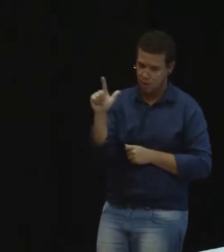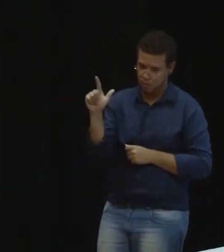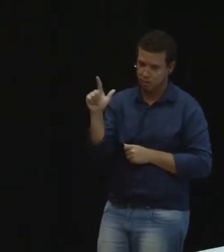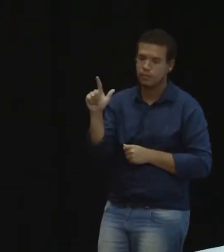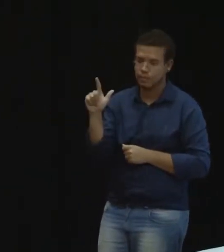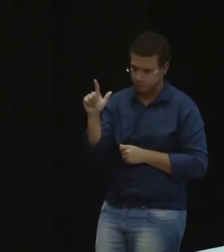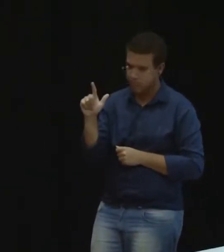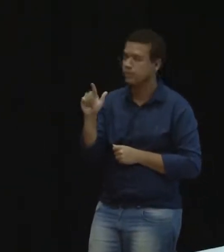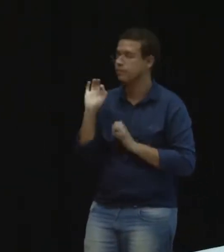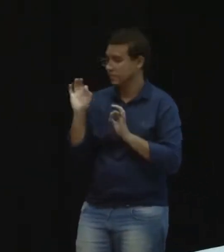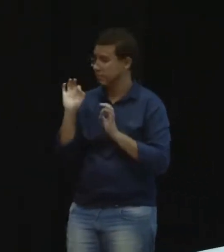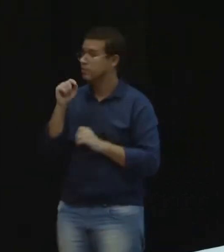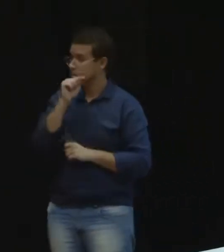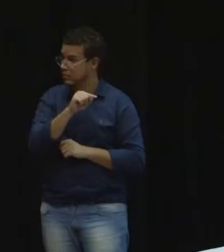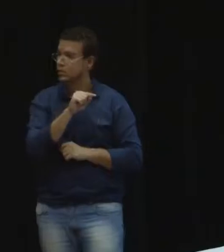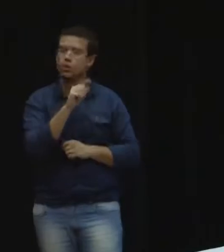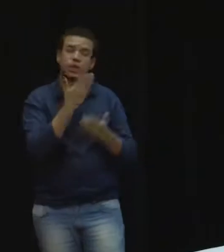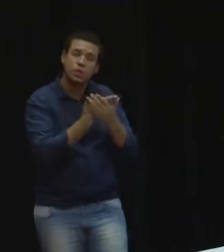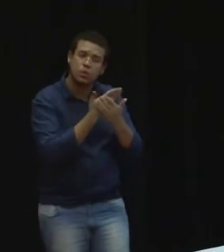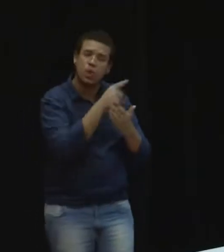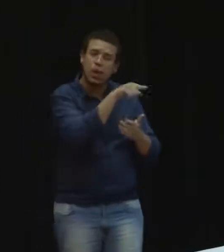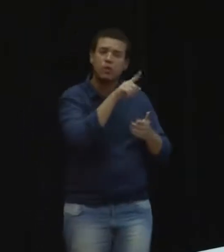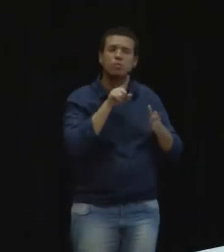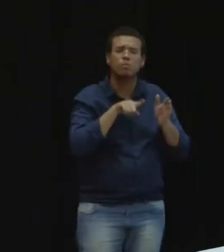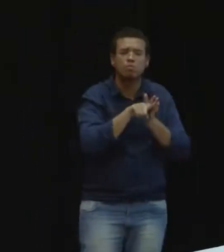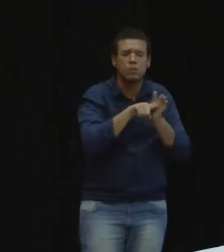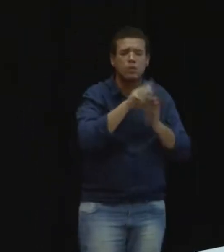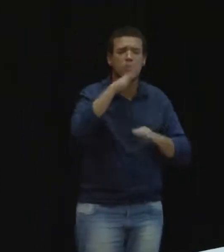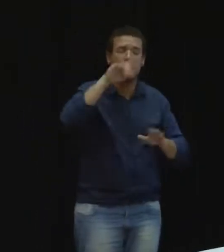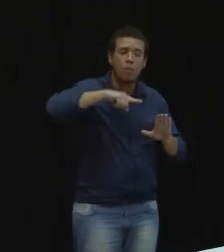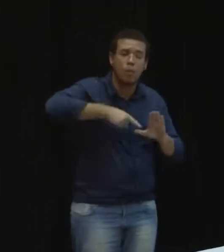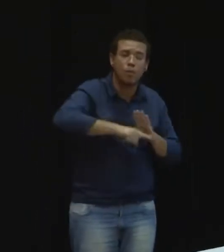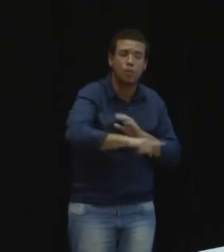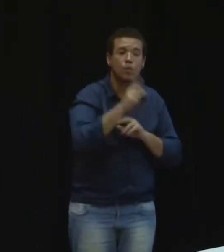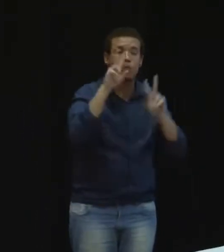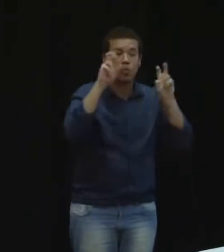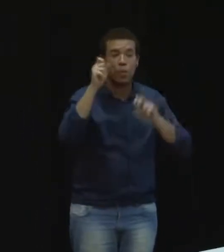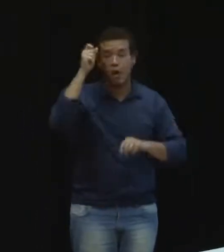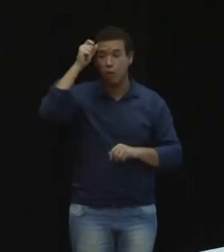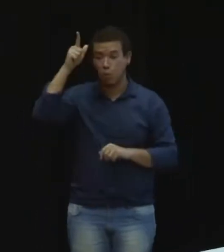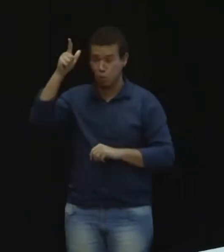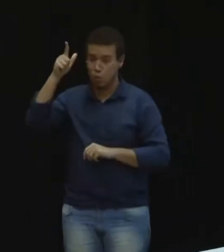Stuart Hall traz como princípio dos estudos culturais.